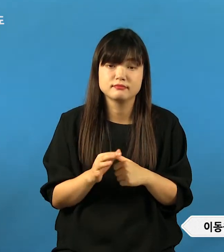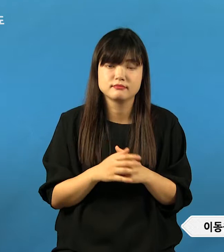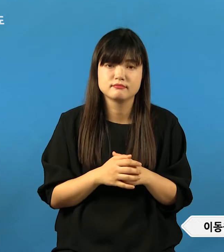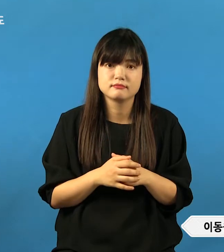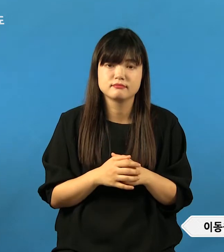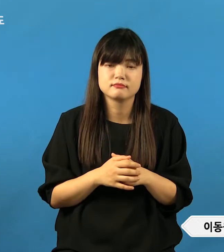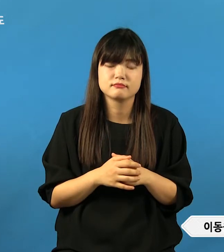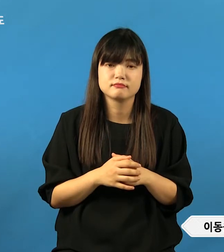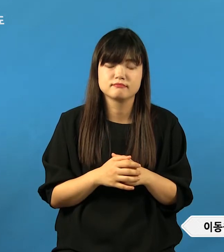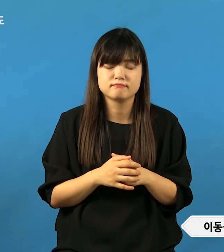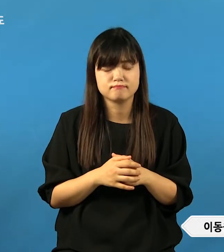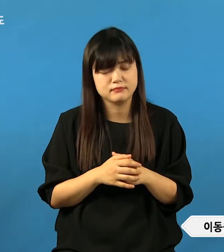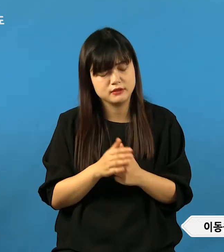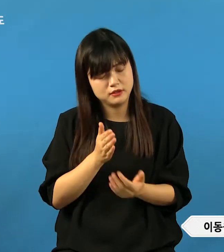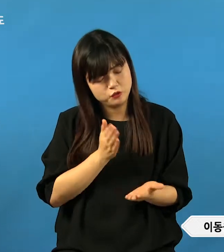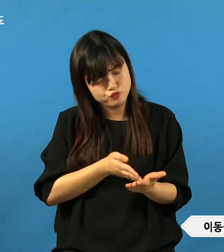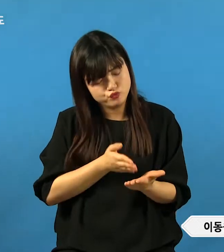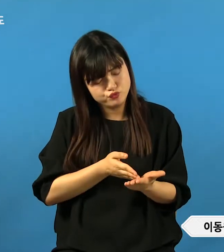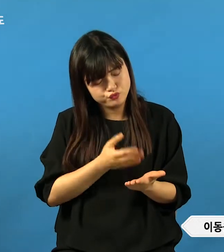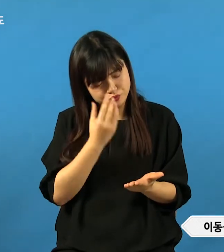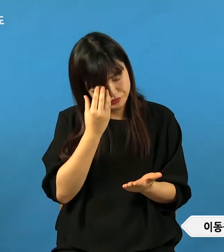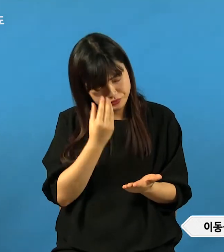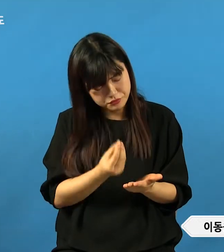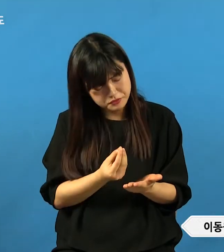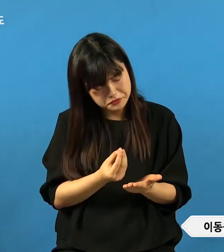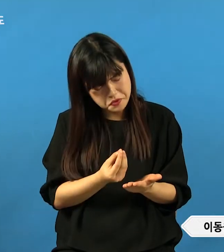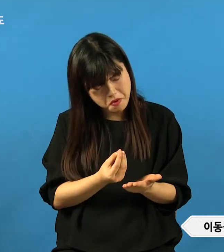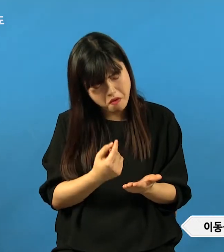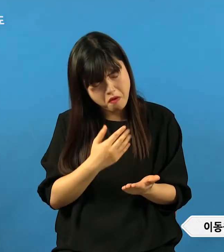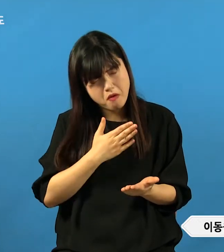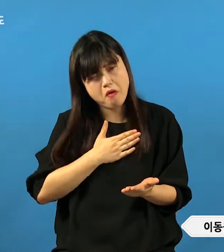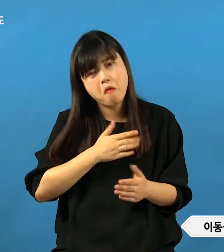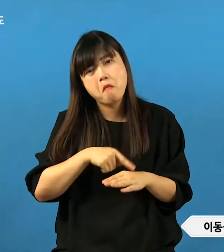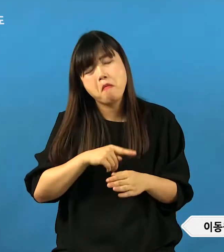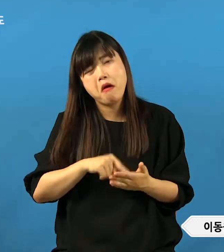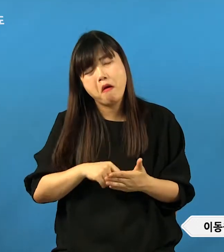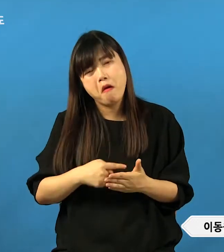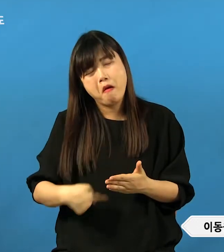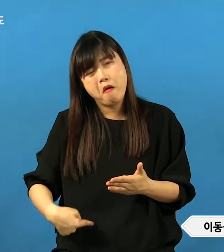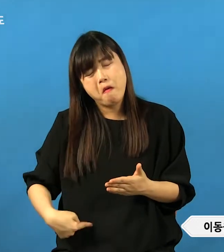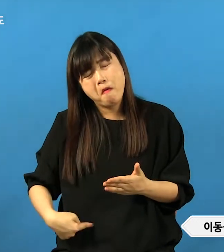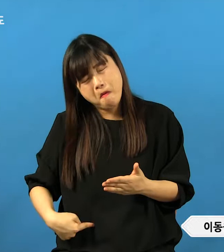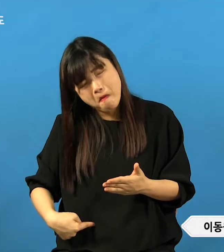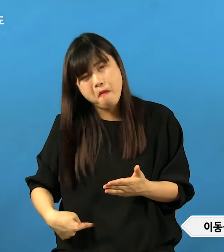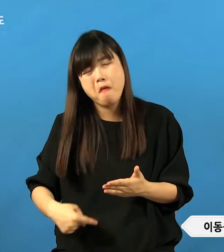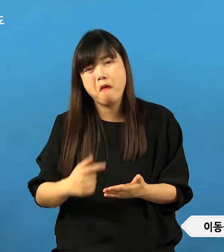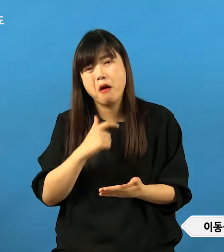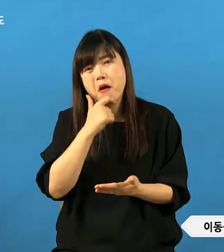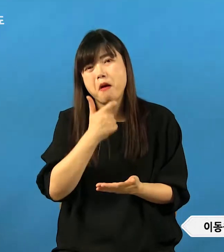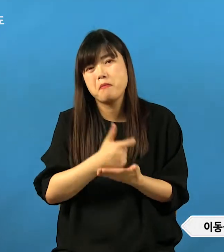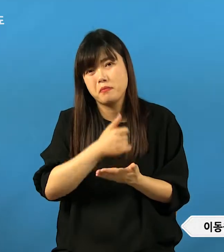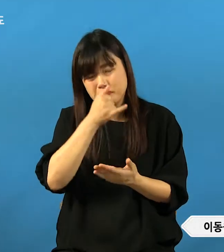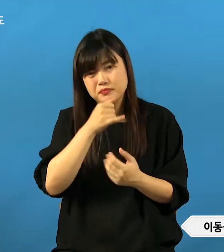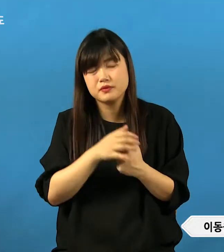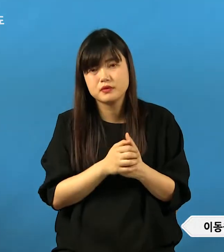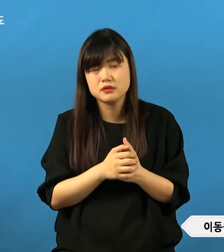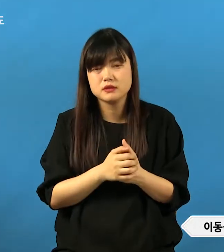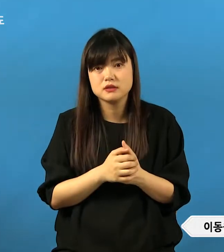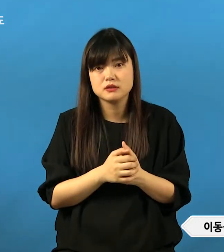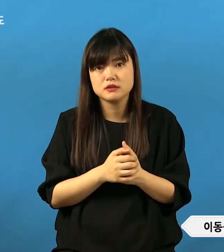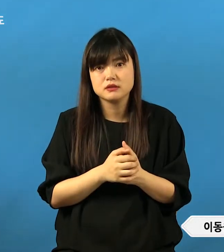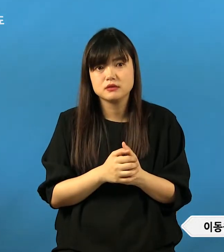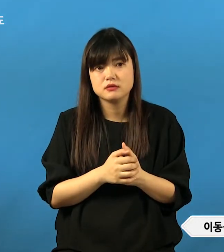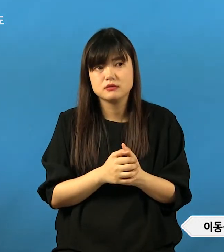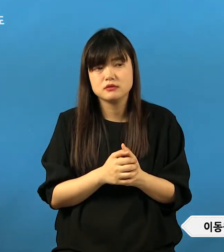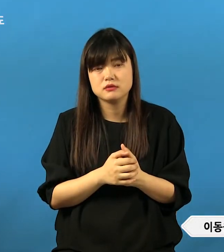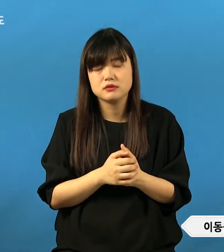그런데요, 제가 참 저도 제 마음에 찔림과 감동을 함께 받고 있었는데 4월 11일자